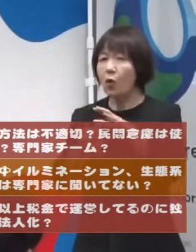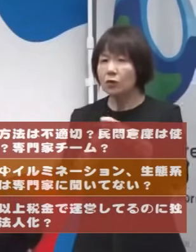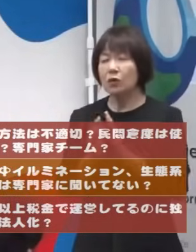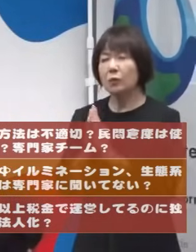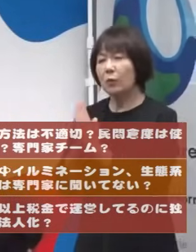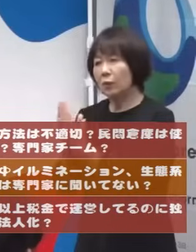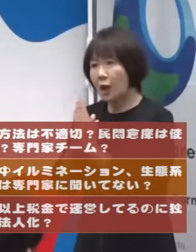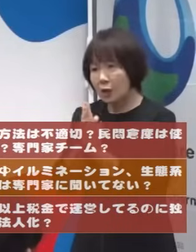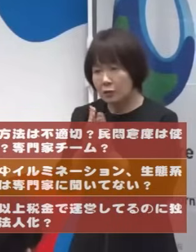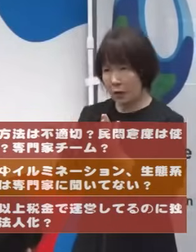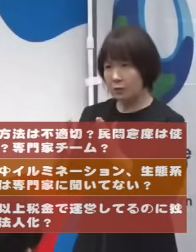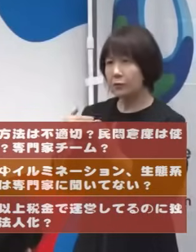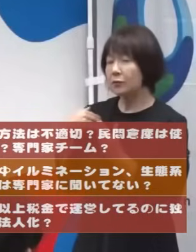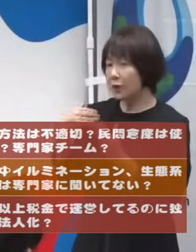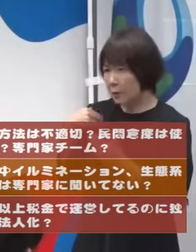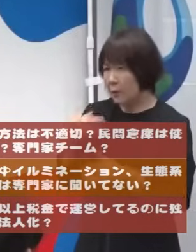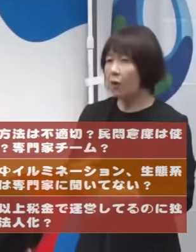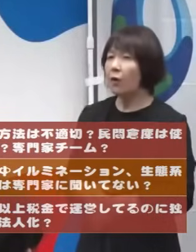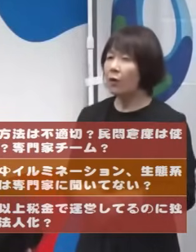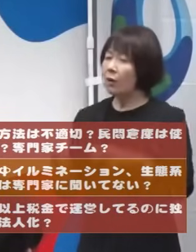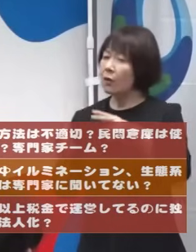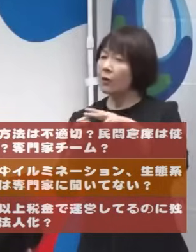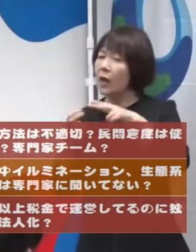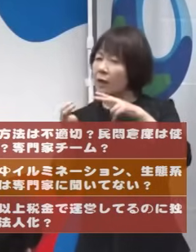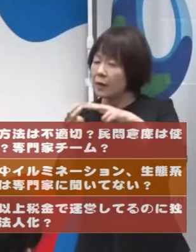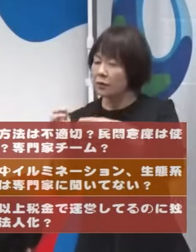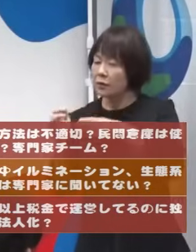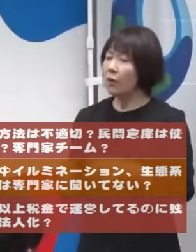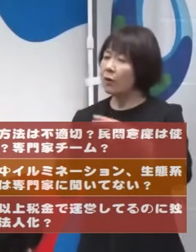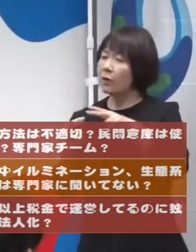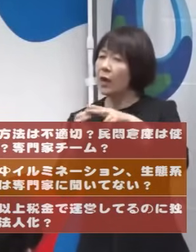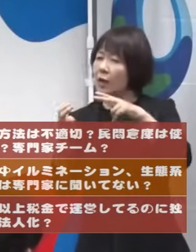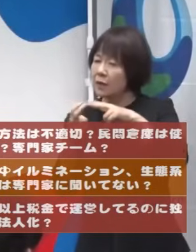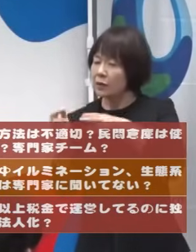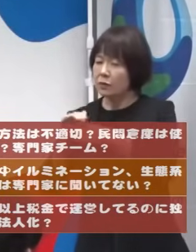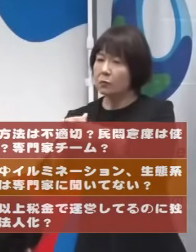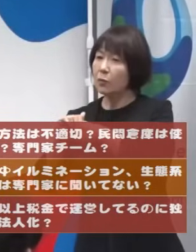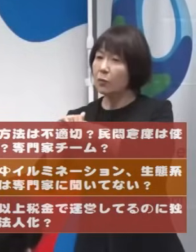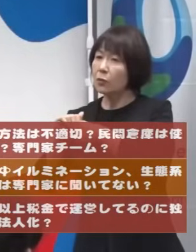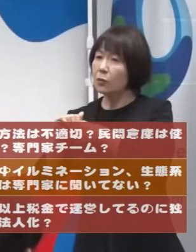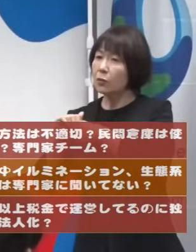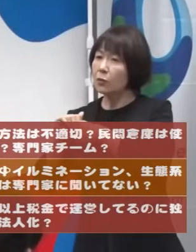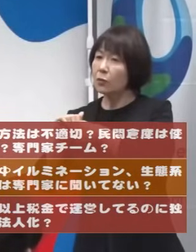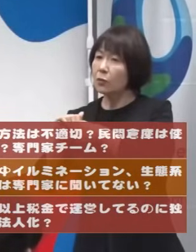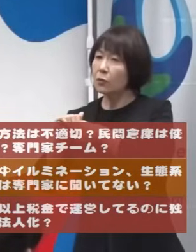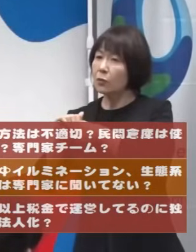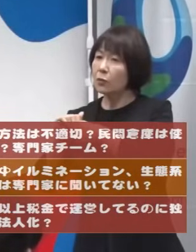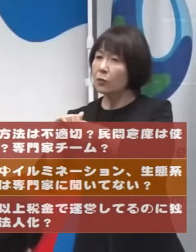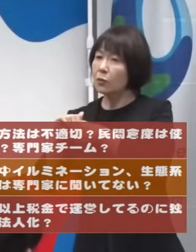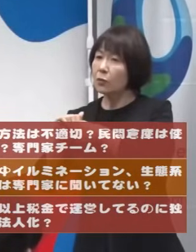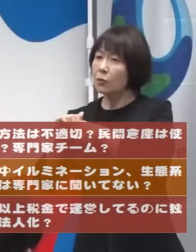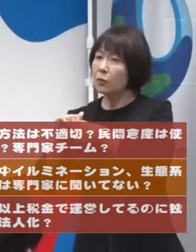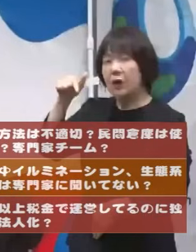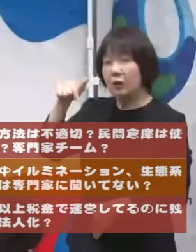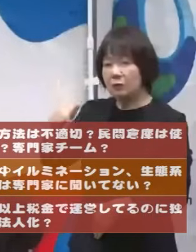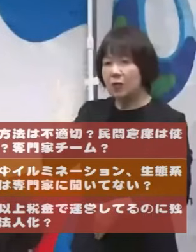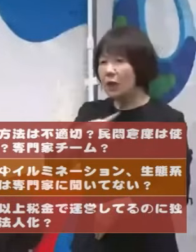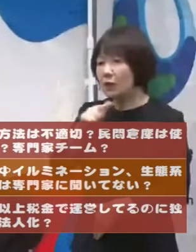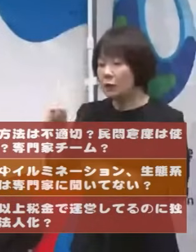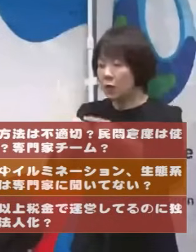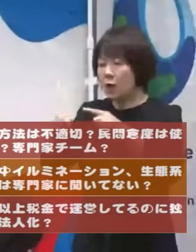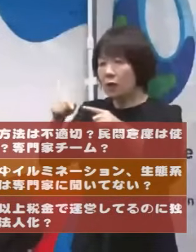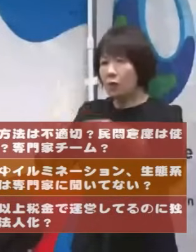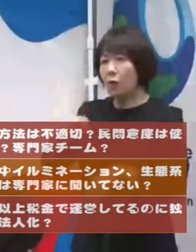ょっとお願いすることがあるかもわからないし、あるいは電鉄モノレールとかにもお願いすることあるかにもお願いすることあるかもわからないし、大阪府内にいろんな公共